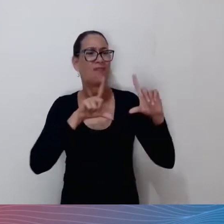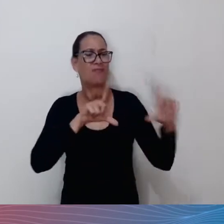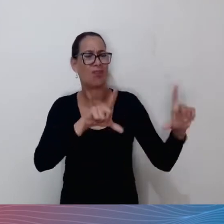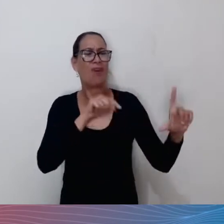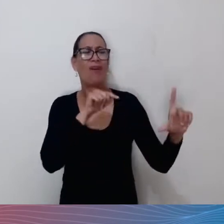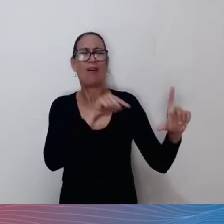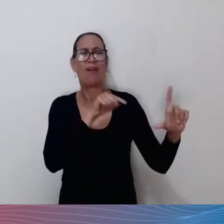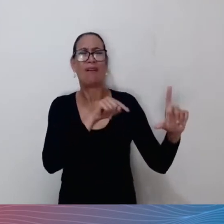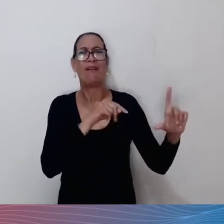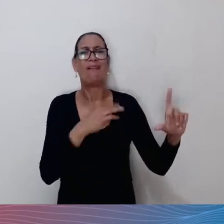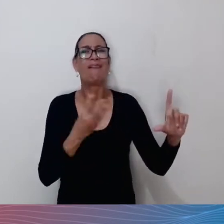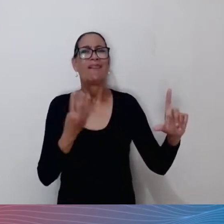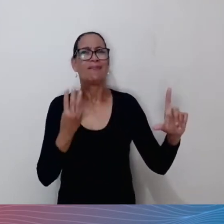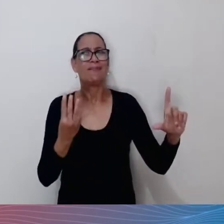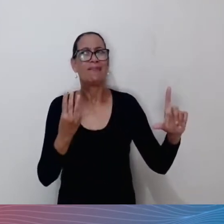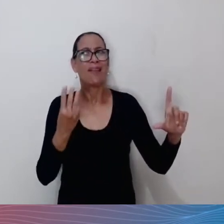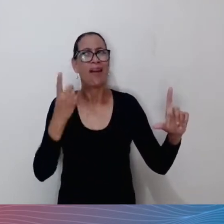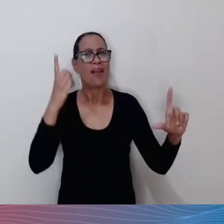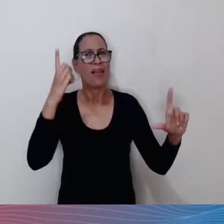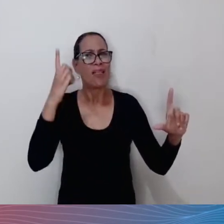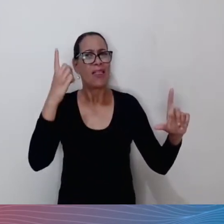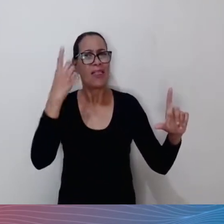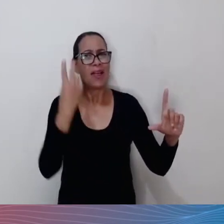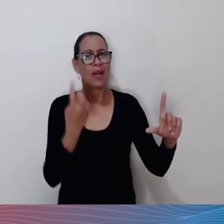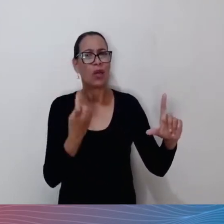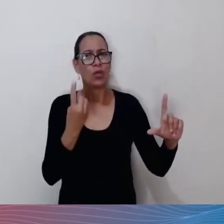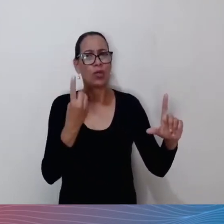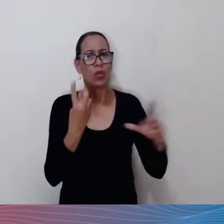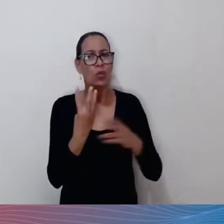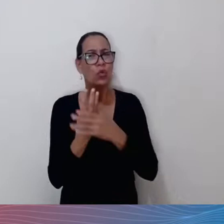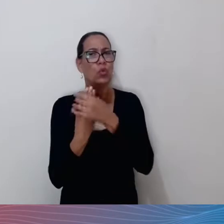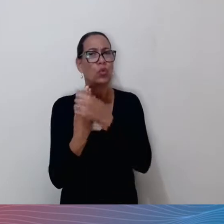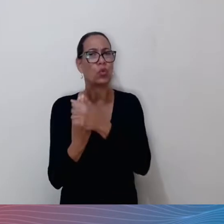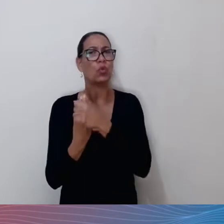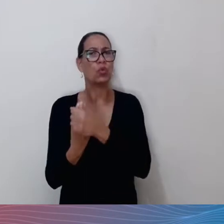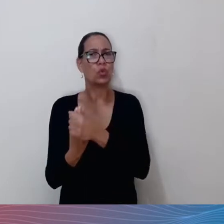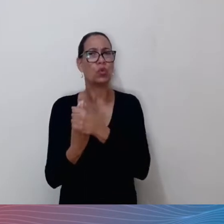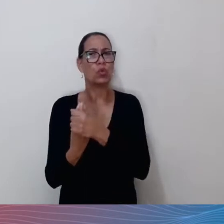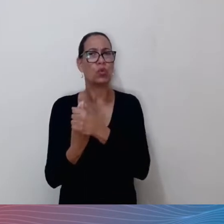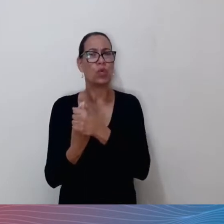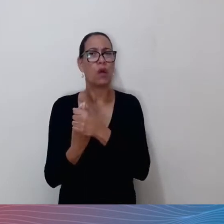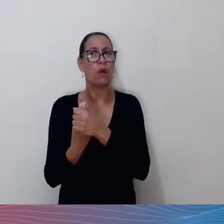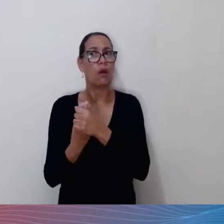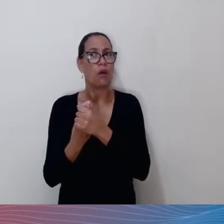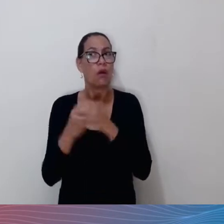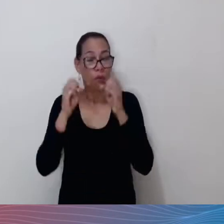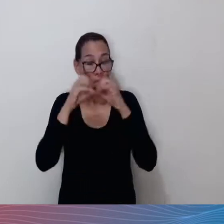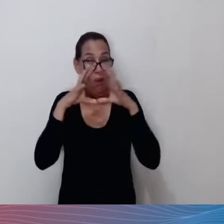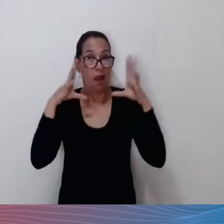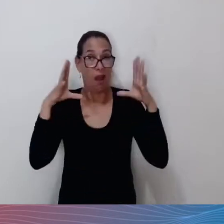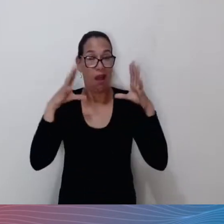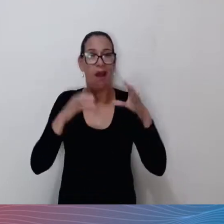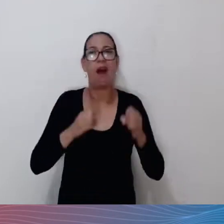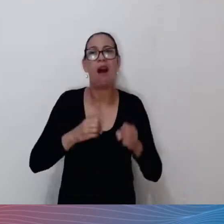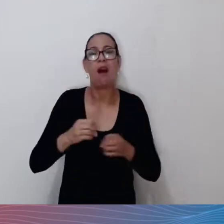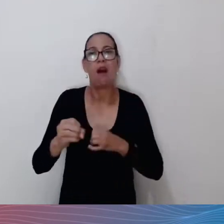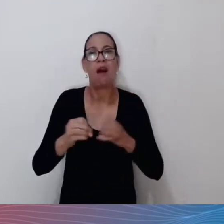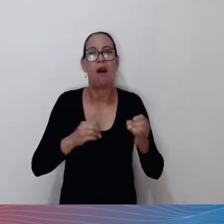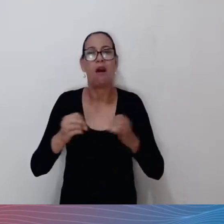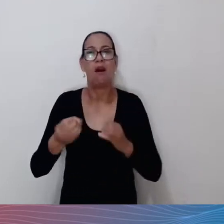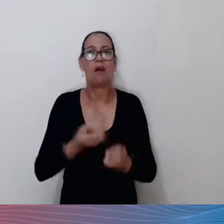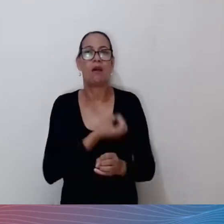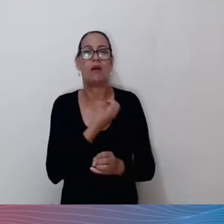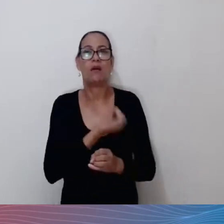para nós de que a obra e a vida têm um único objetivo, um